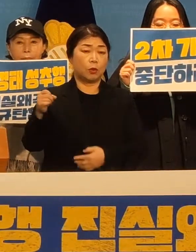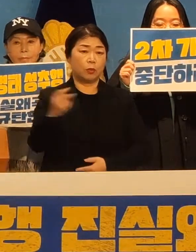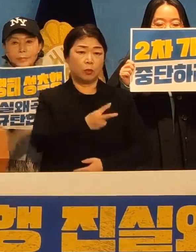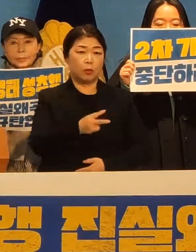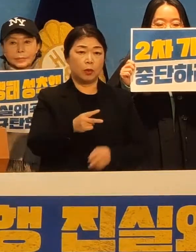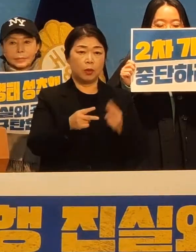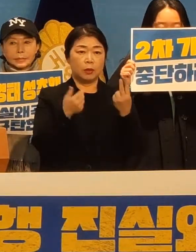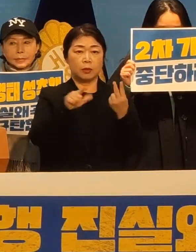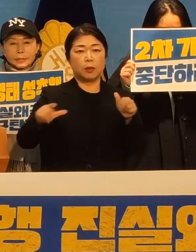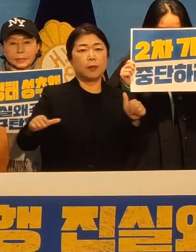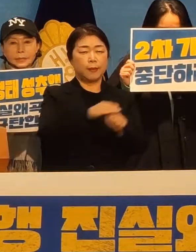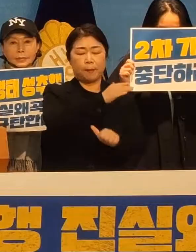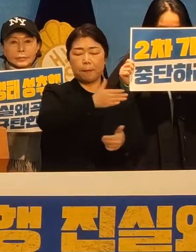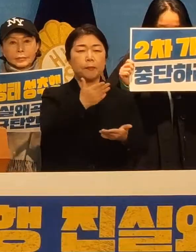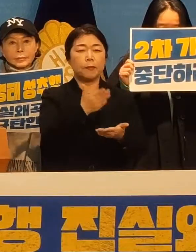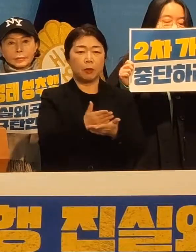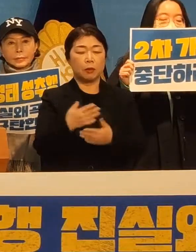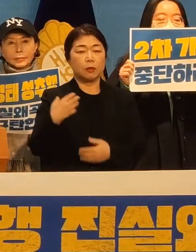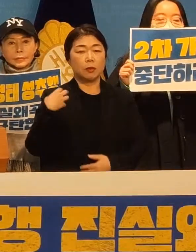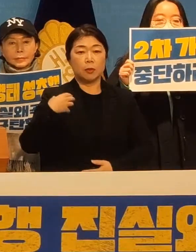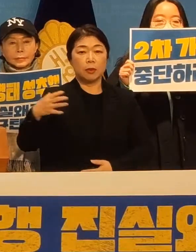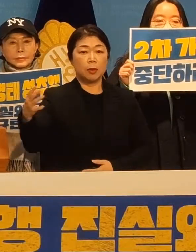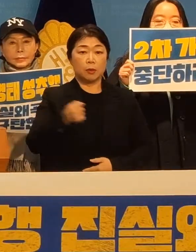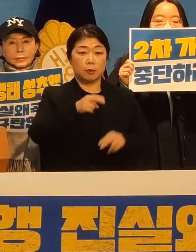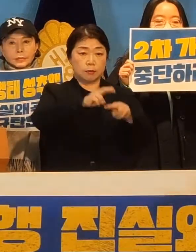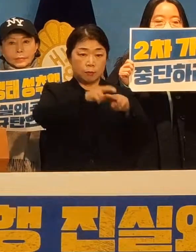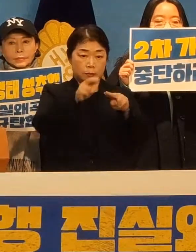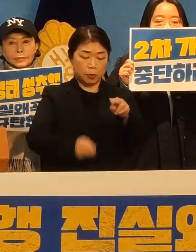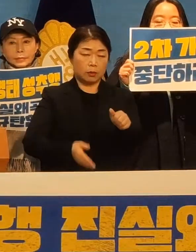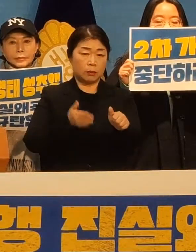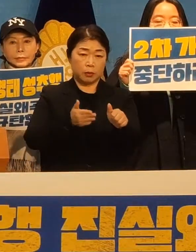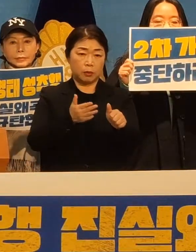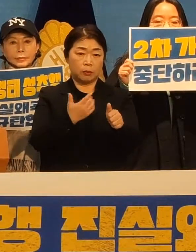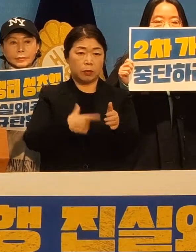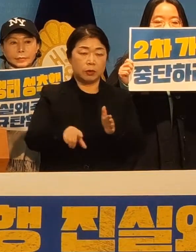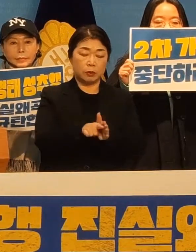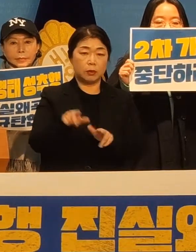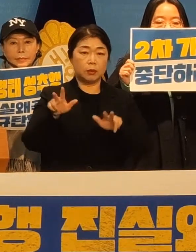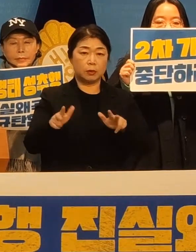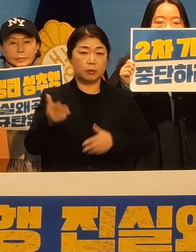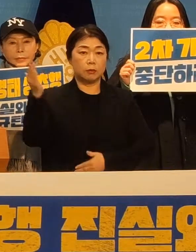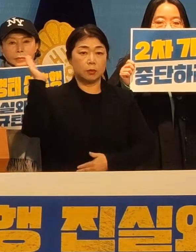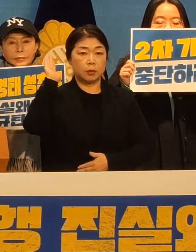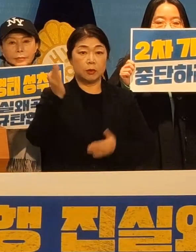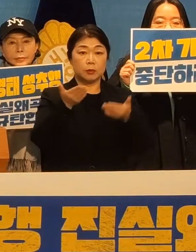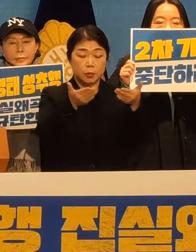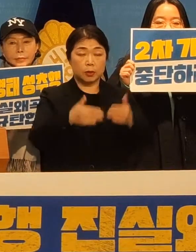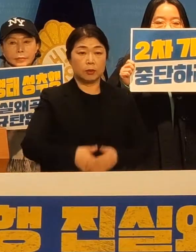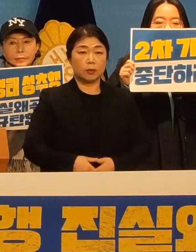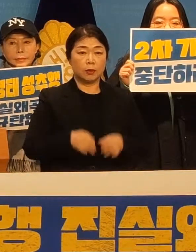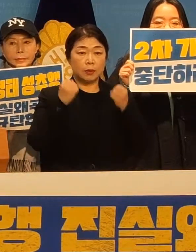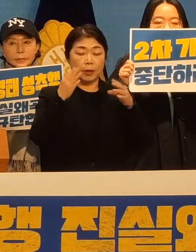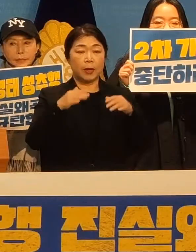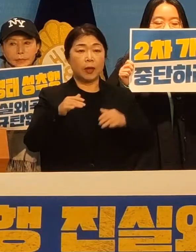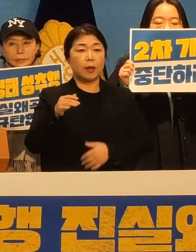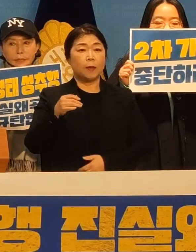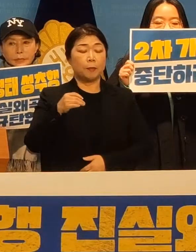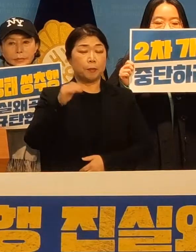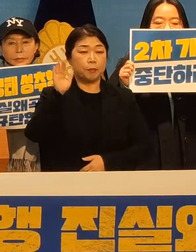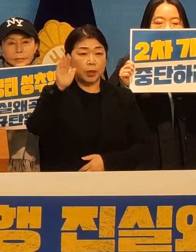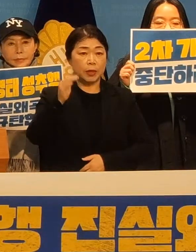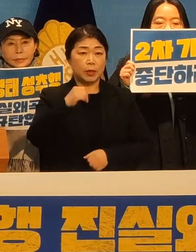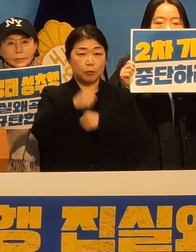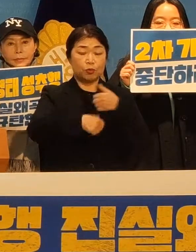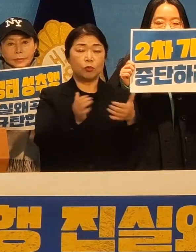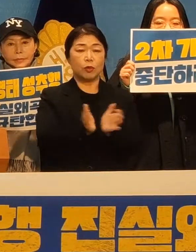가해를 멈추고 책임있는 자세로 사퇴하라는 규탄 기자회견을 하겠습니다. 저는 새미래민주당 여성위원장